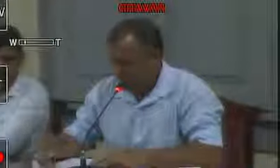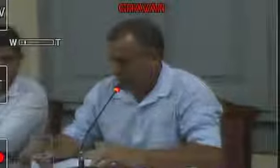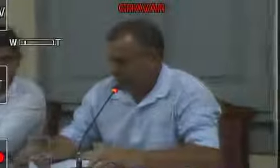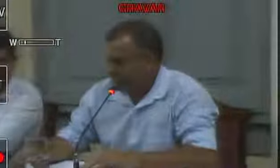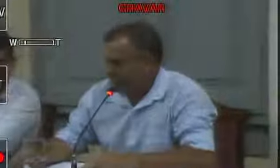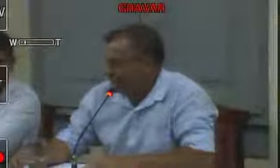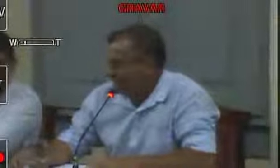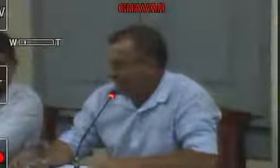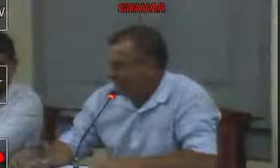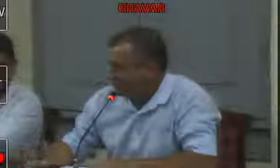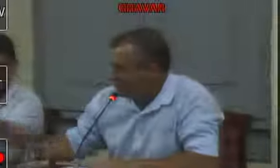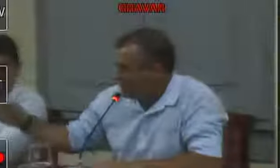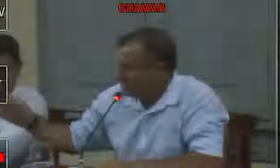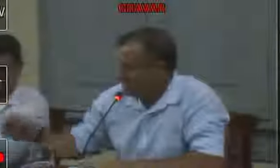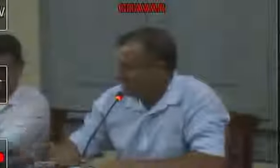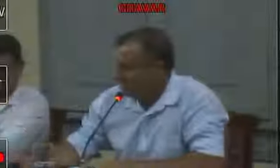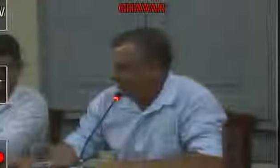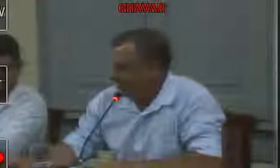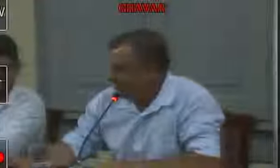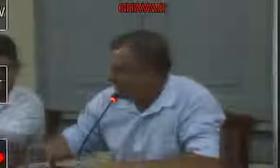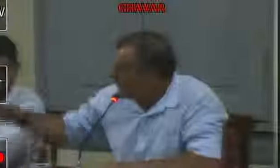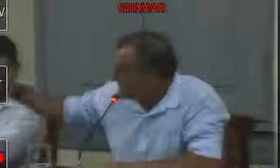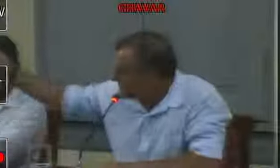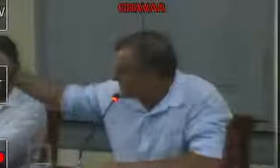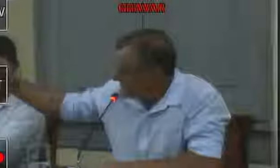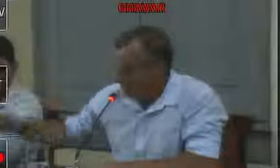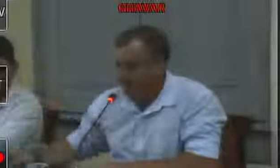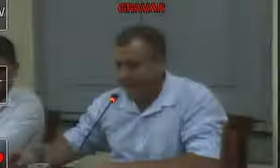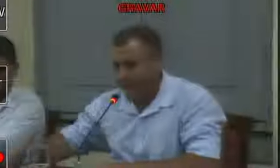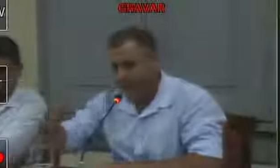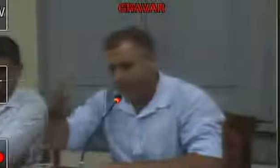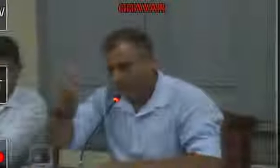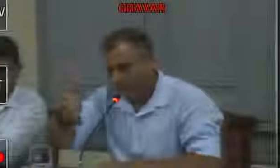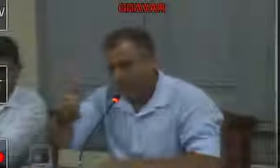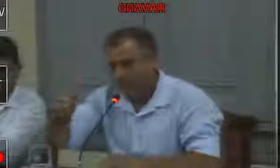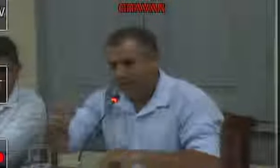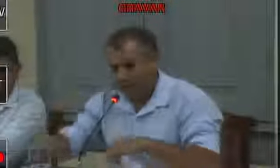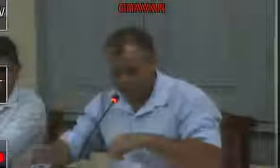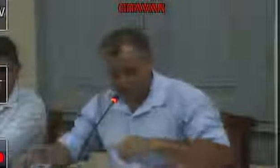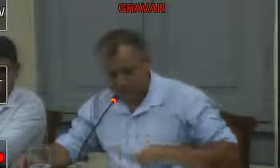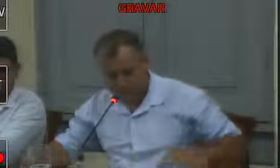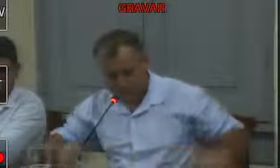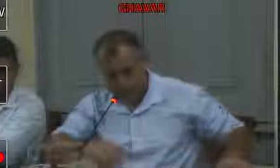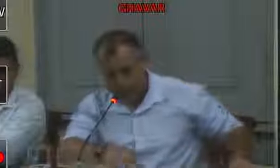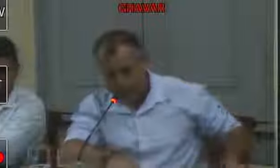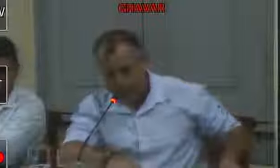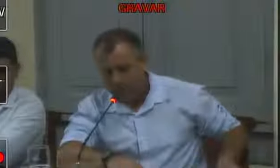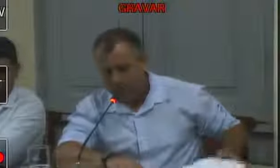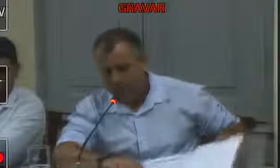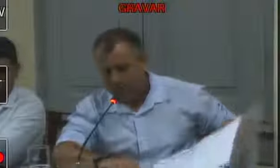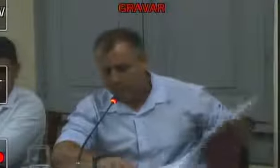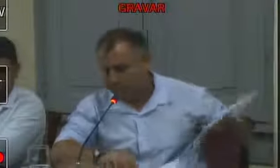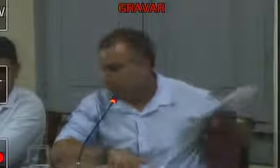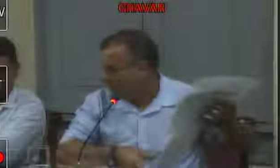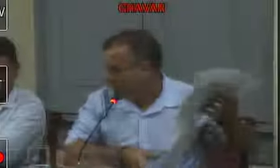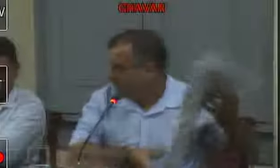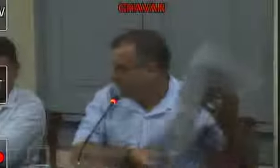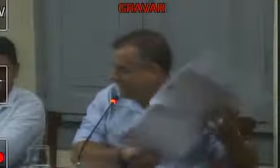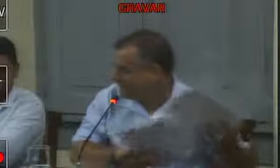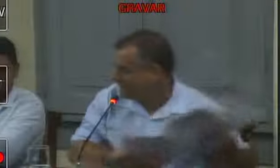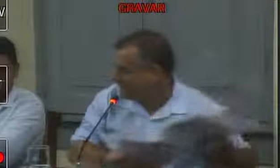vou na mesma vertente, doutor Saulo, presidente. Eu parabenizo a secretária, parabenizo os fiscais, porque olhando aqui